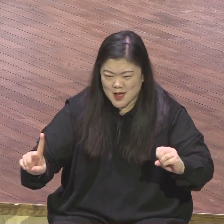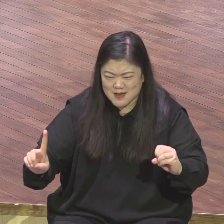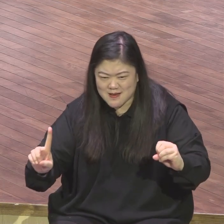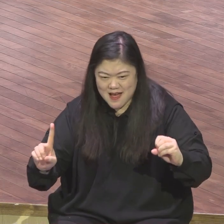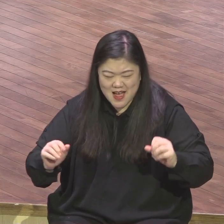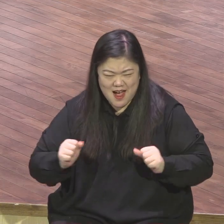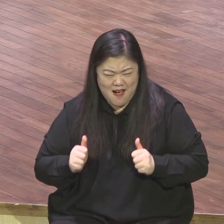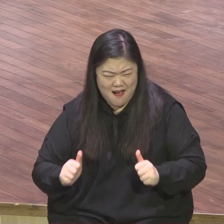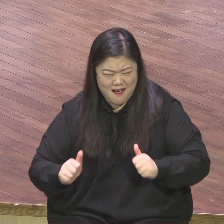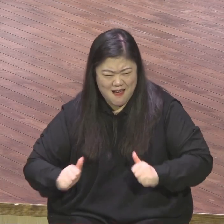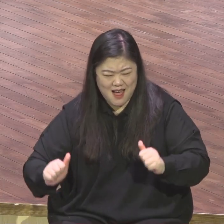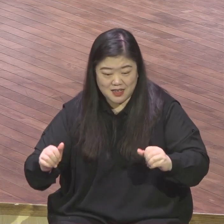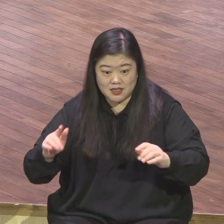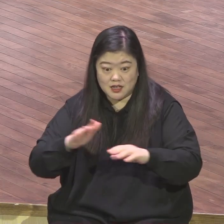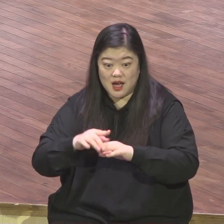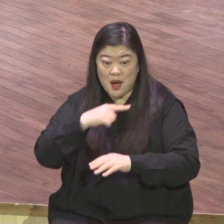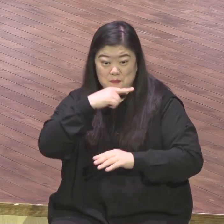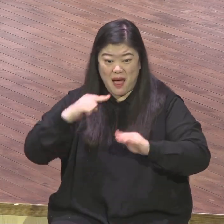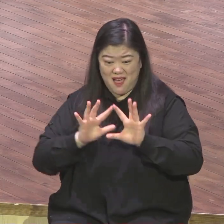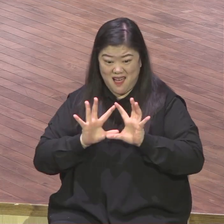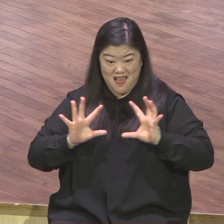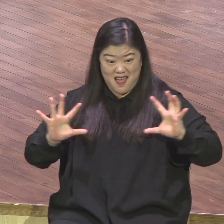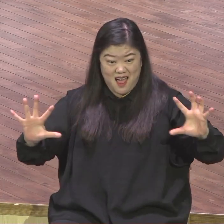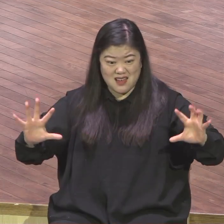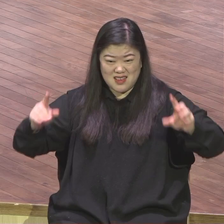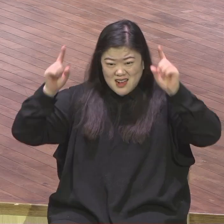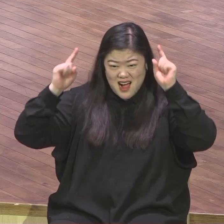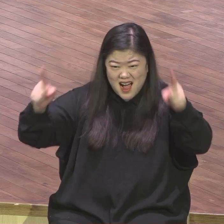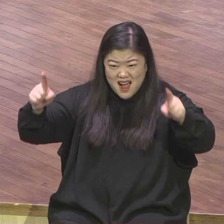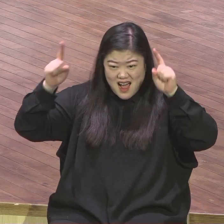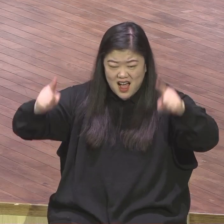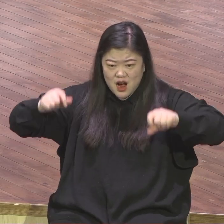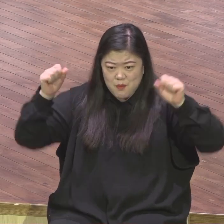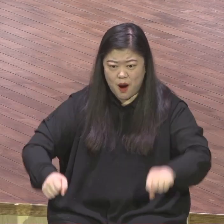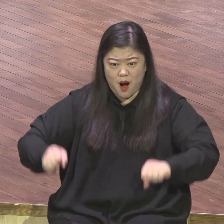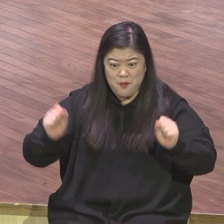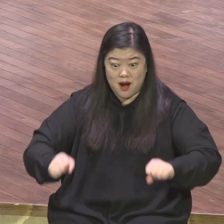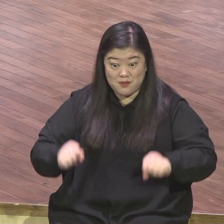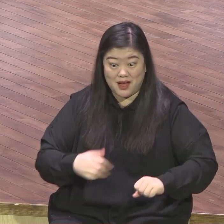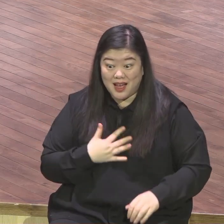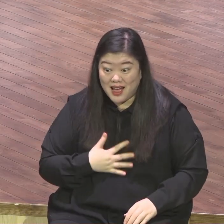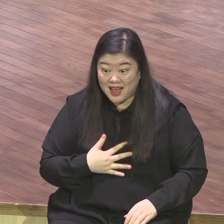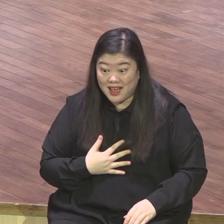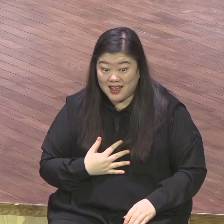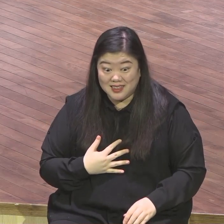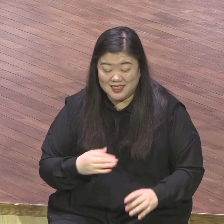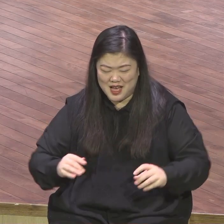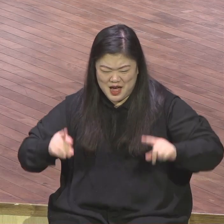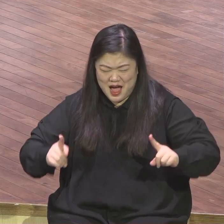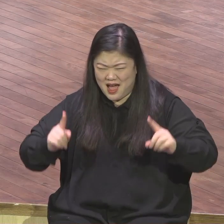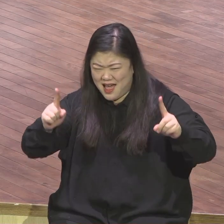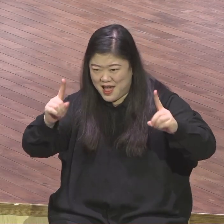보고 응원나들도 같이 막 소리 질리고 막 그 소리가 지르는 바람에